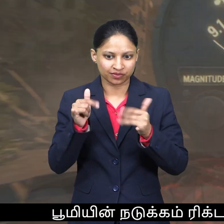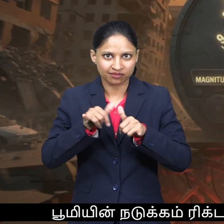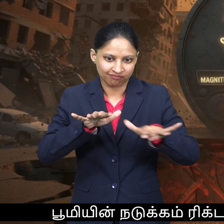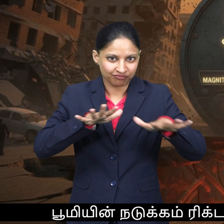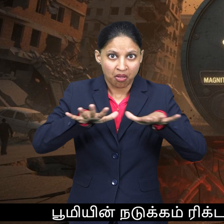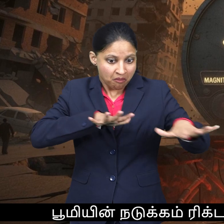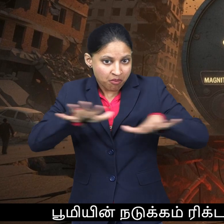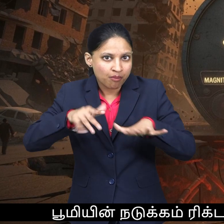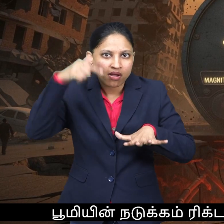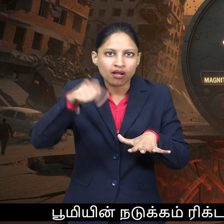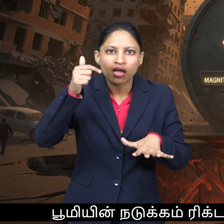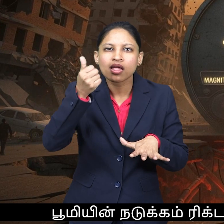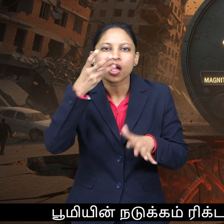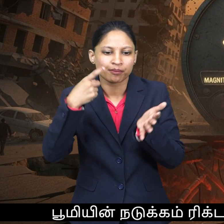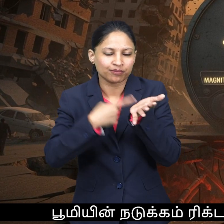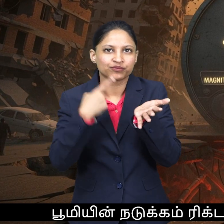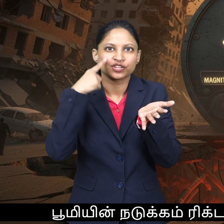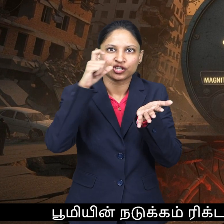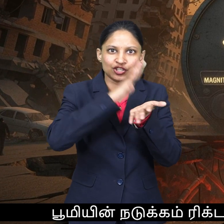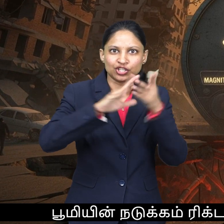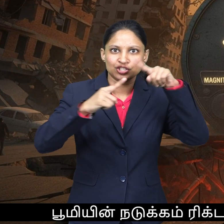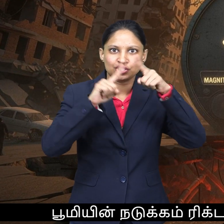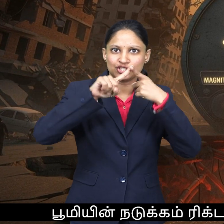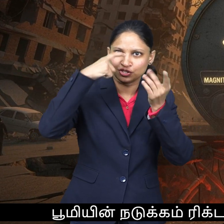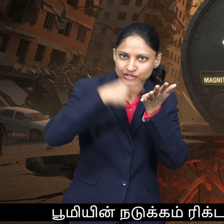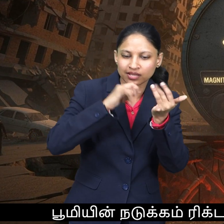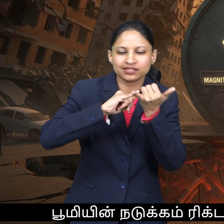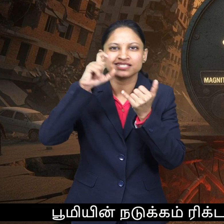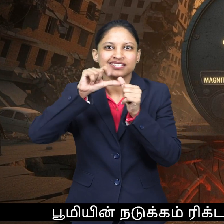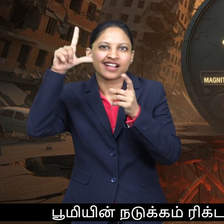பூமியின் நடுக்கம் ரிக்டர் அளவுகோலில் அளவிடப்படுகிறது.